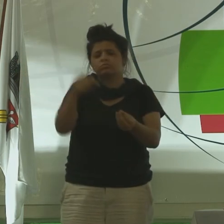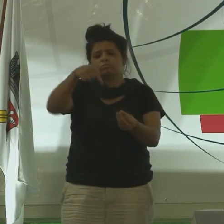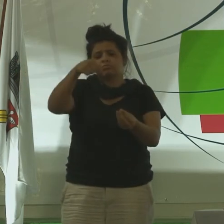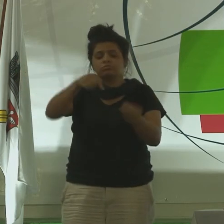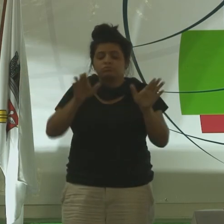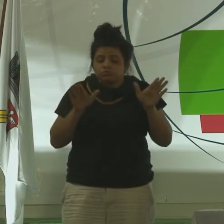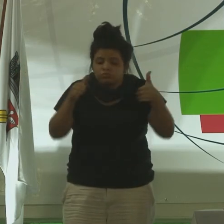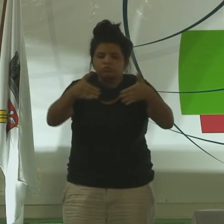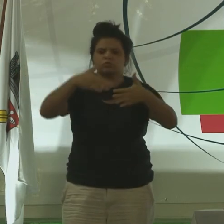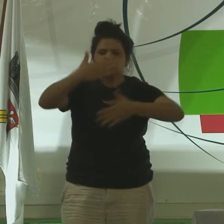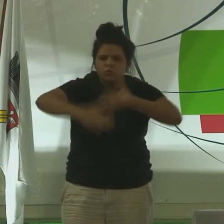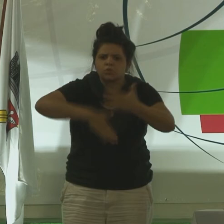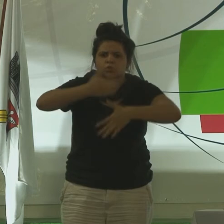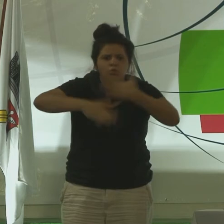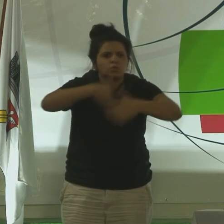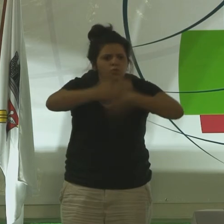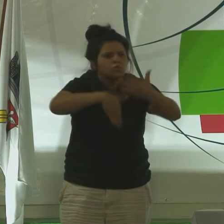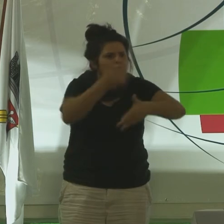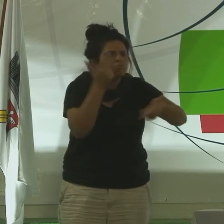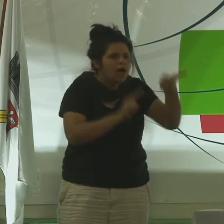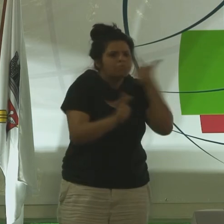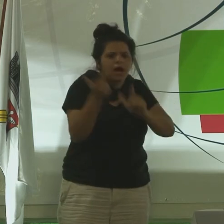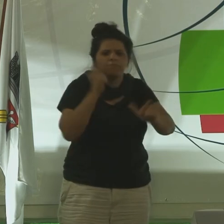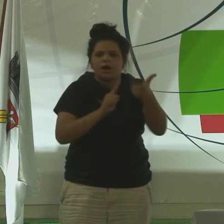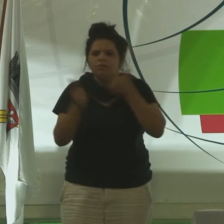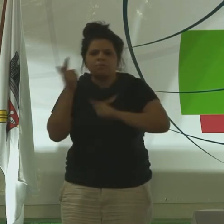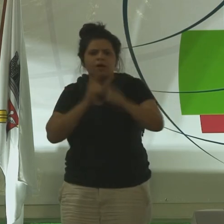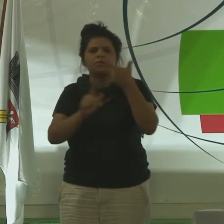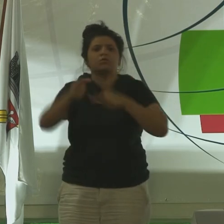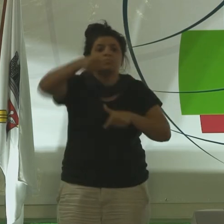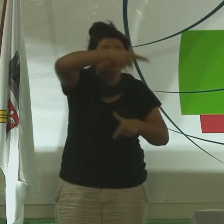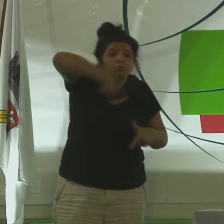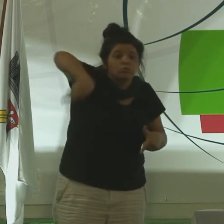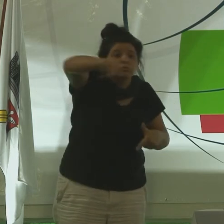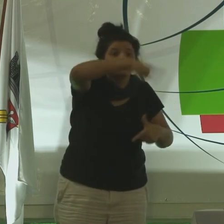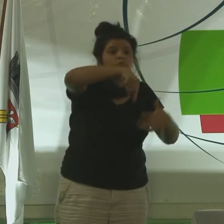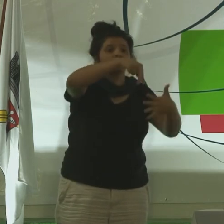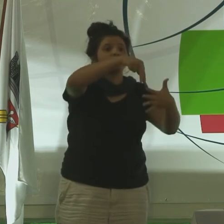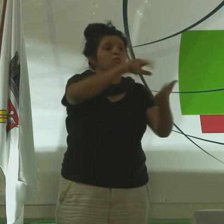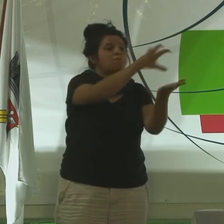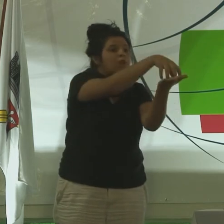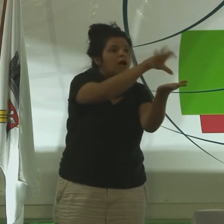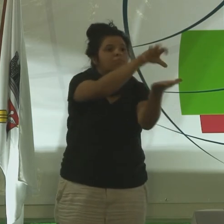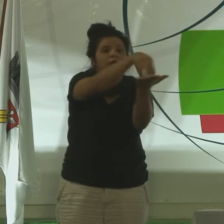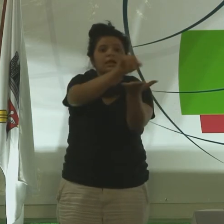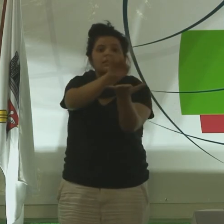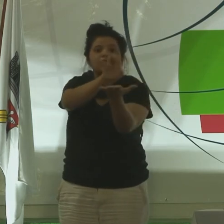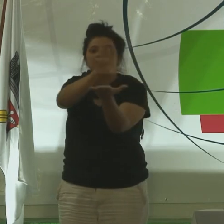sejam constantes e contínuas para a gente atender alguns núcleos em alguns campos que